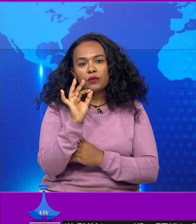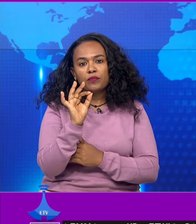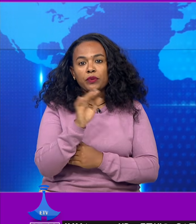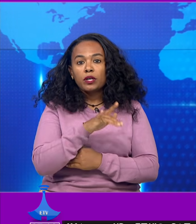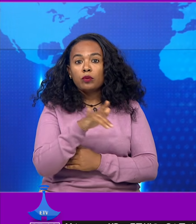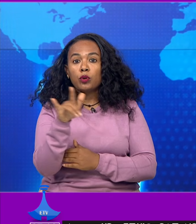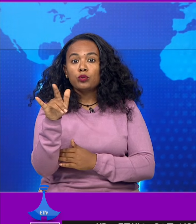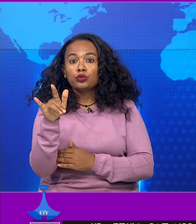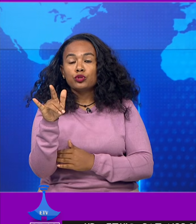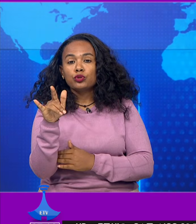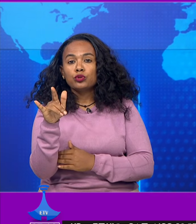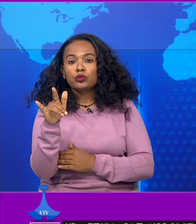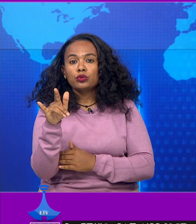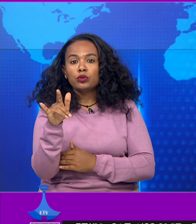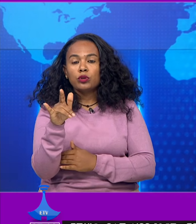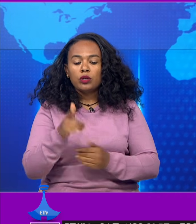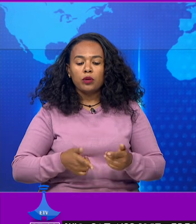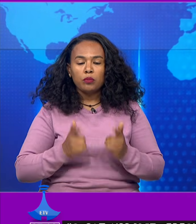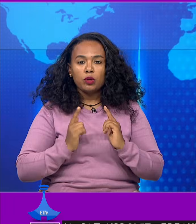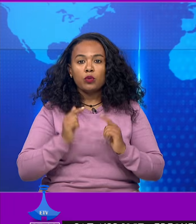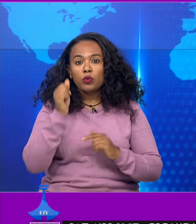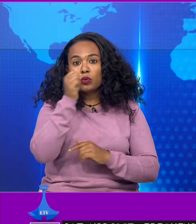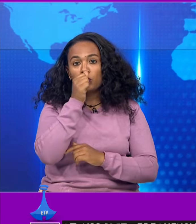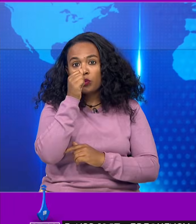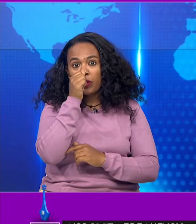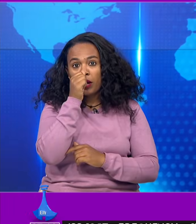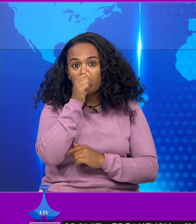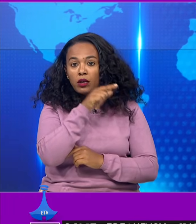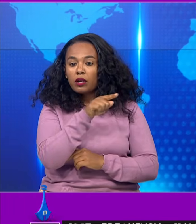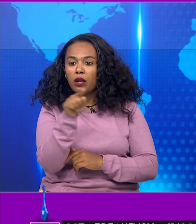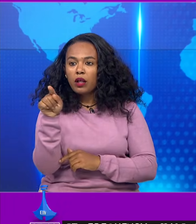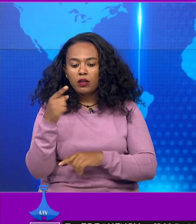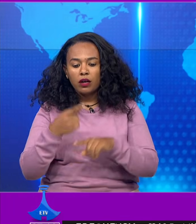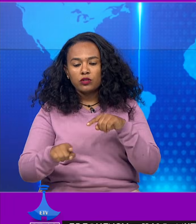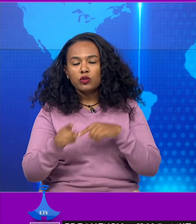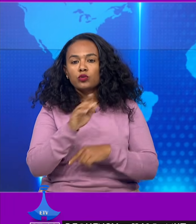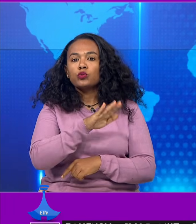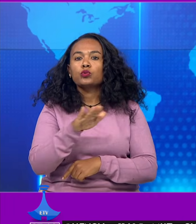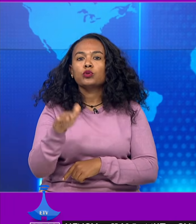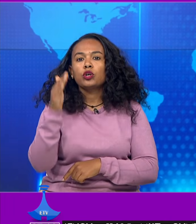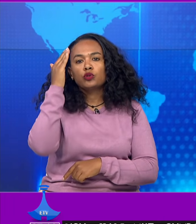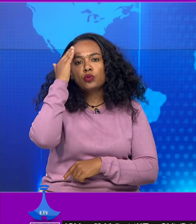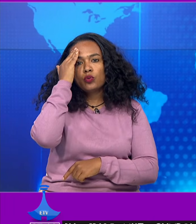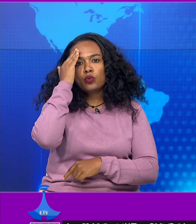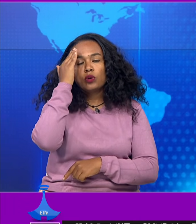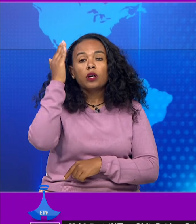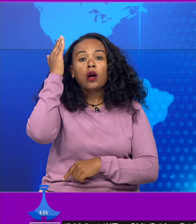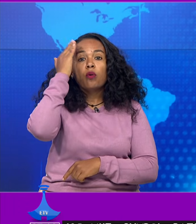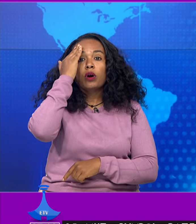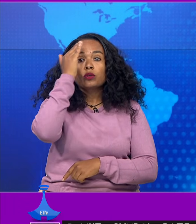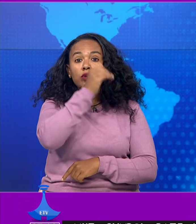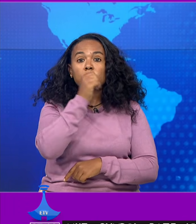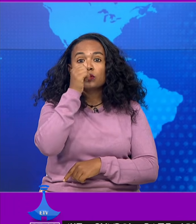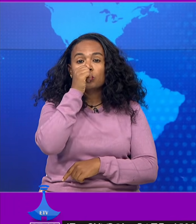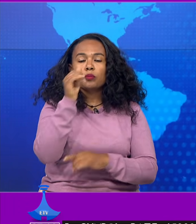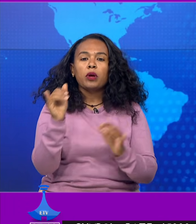በውጭ ለሚኖሩ ኢትዮጵያውያንም እናንተም ካልቻላችሁ ልጆቻችሁ ይወቁ፣ ያወቃቸዋትን ኢትዮጵያ